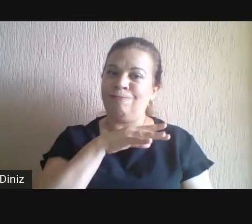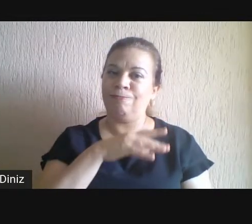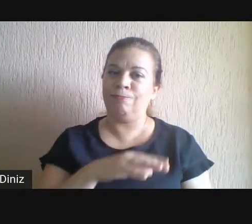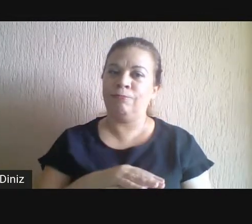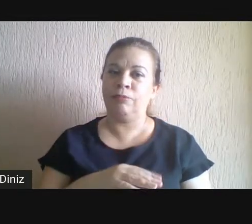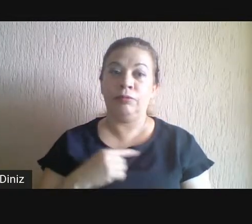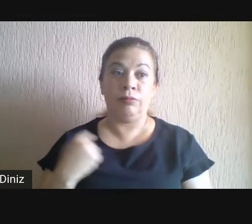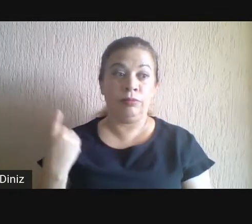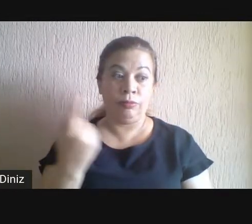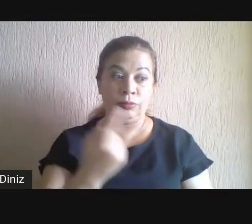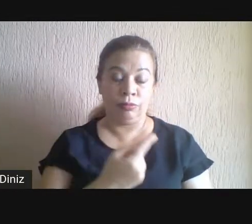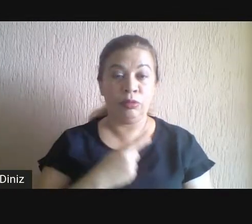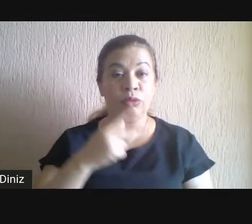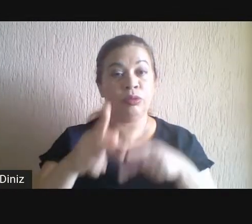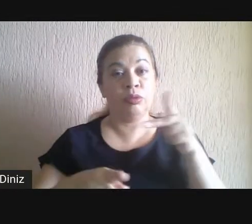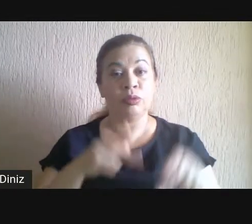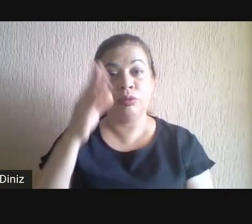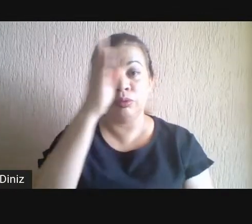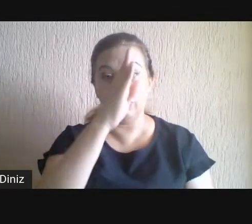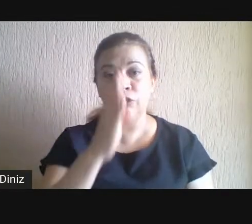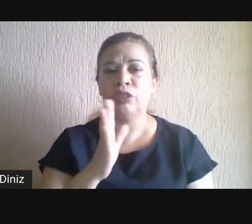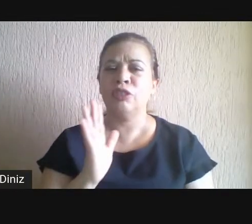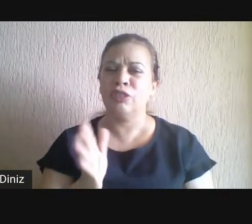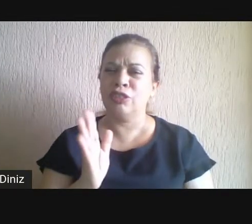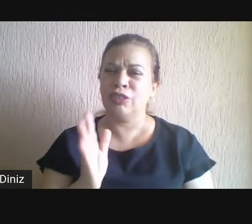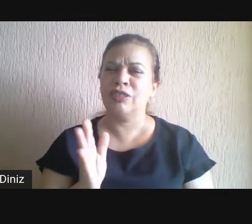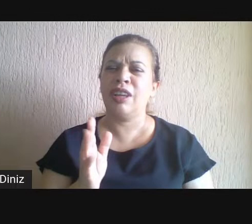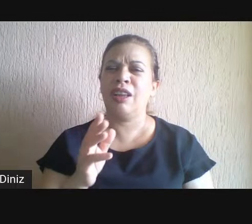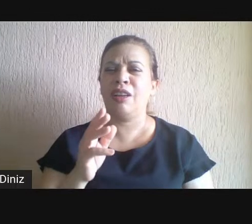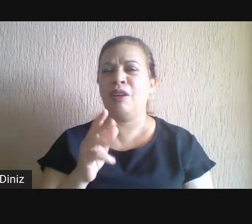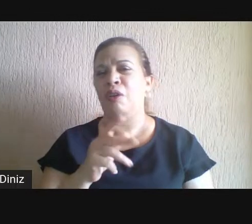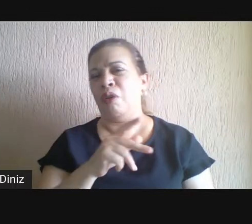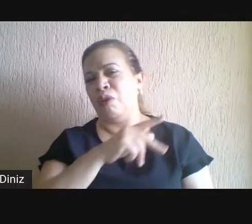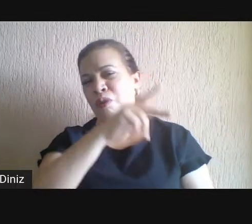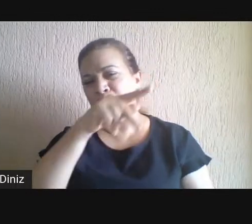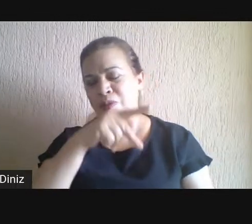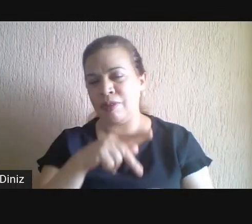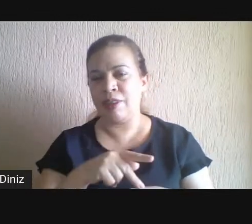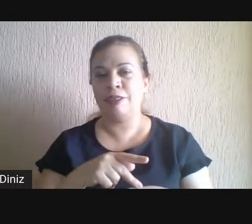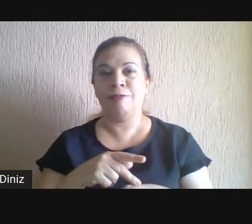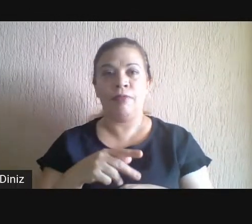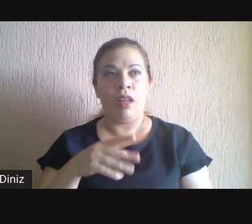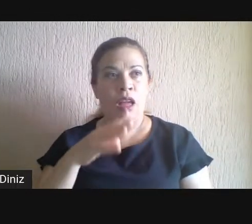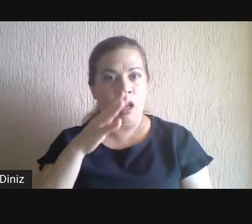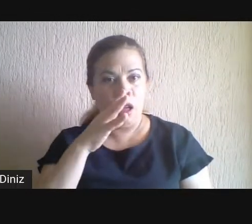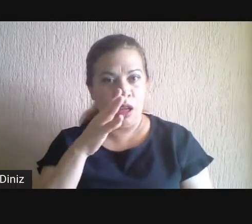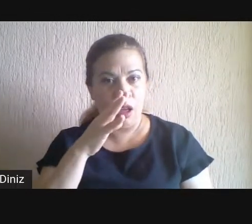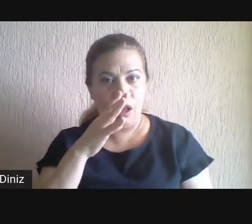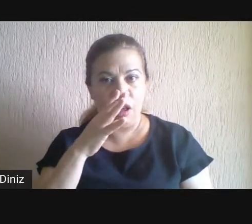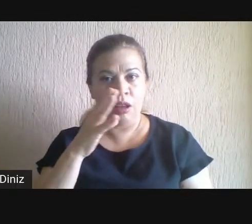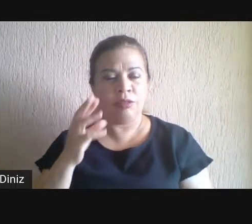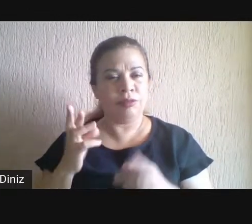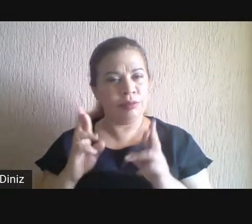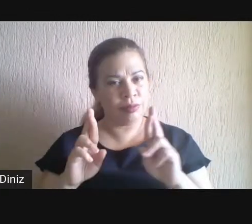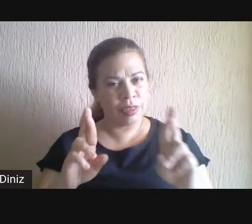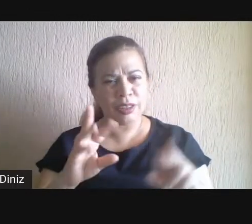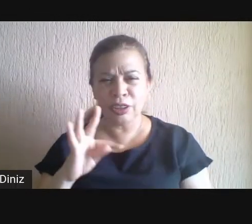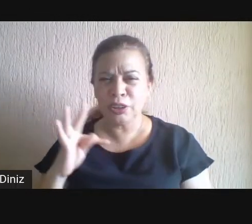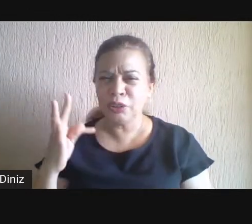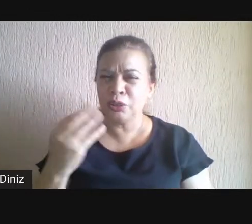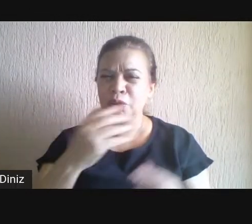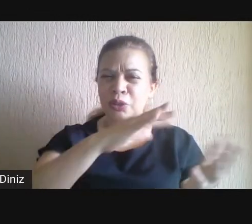brasileiros, que já fomos um país admirado, respeitado em todo o planeta,